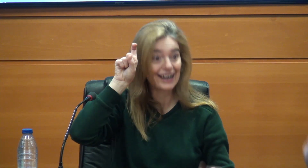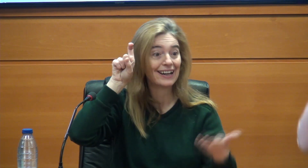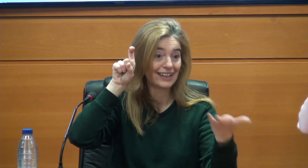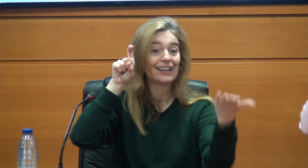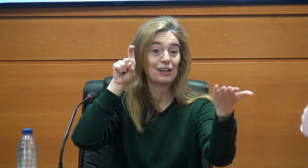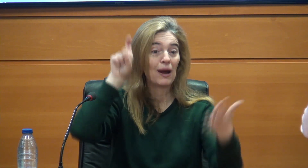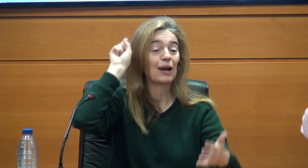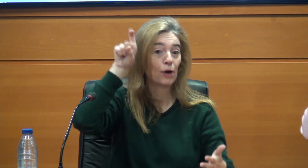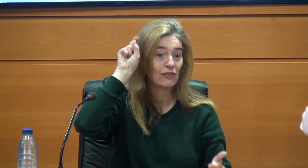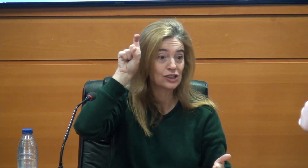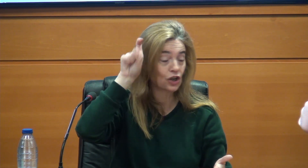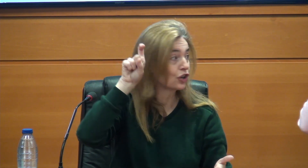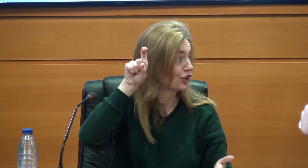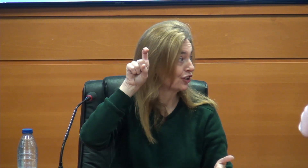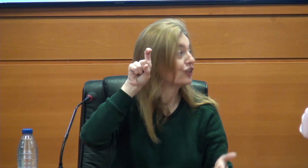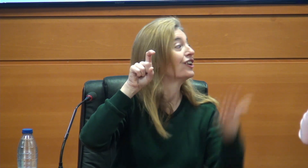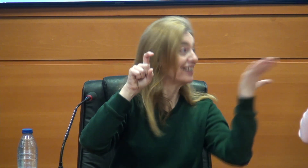enseñar igual que profesor